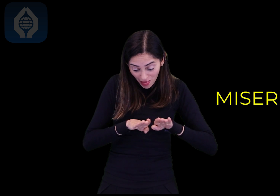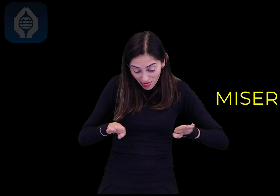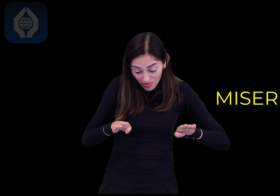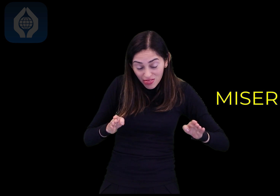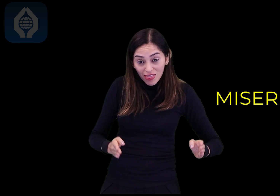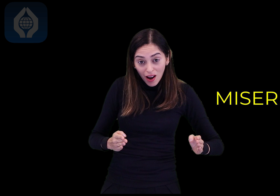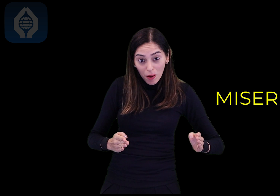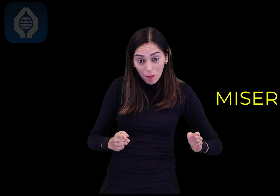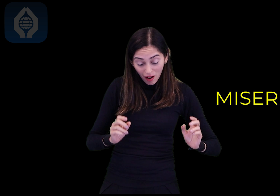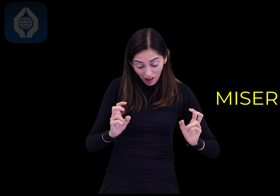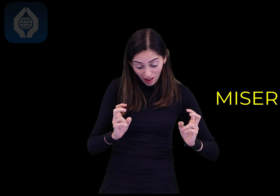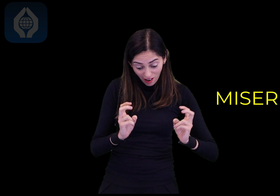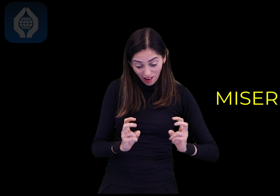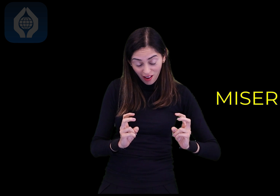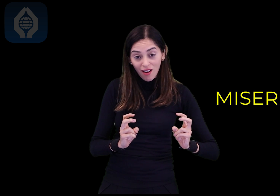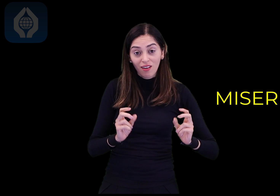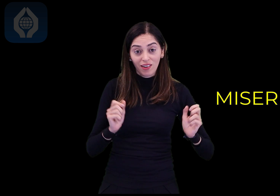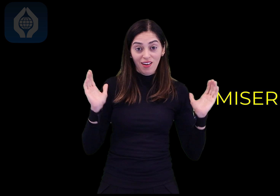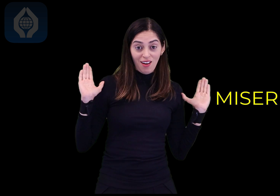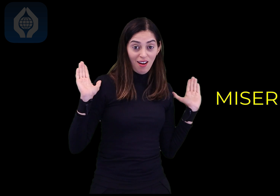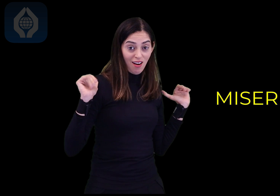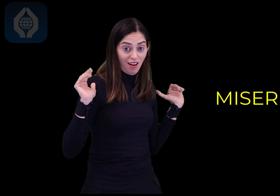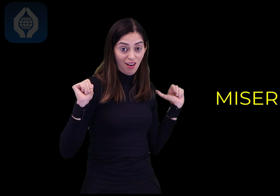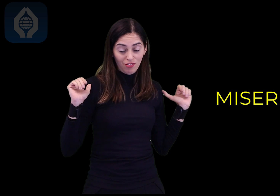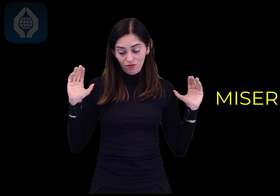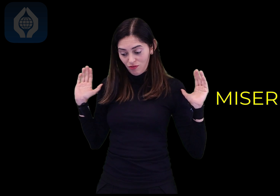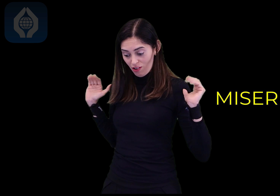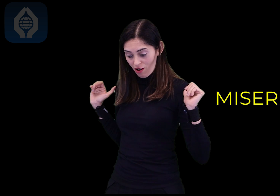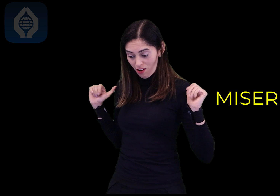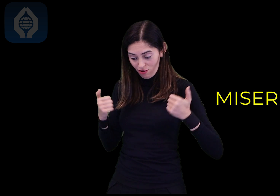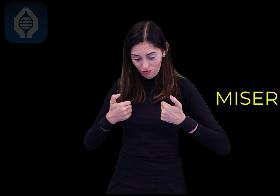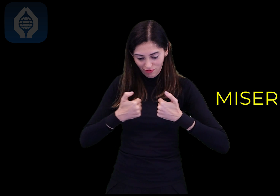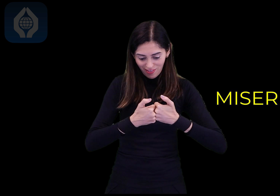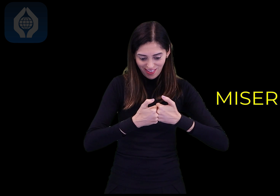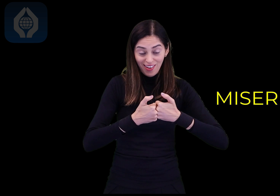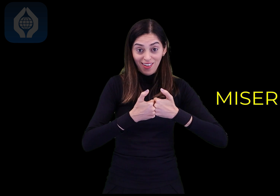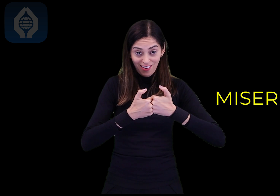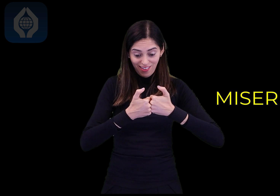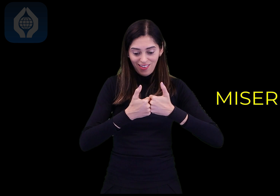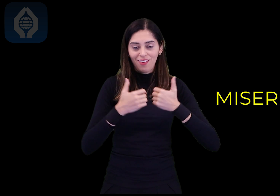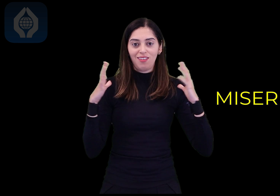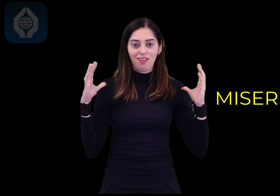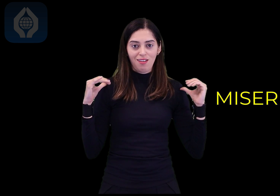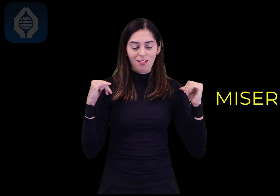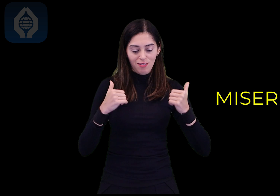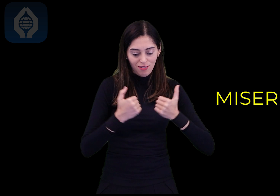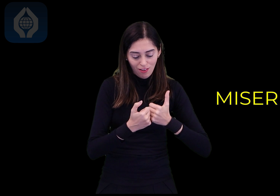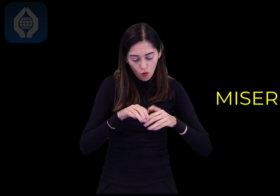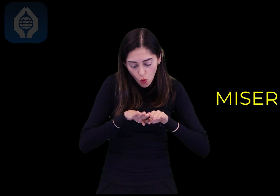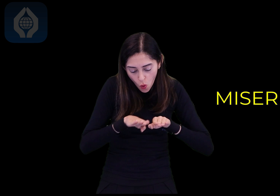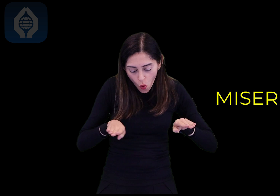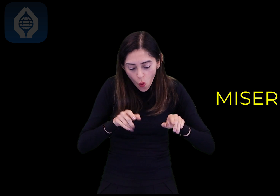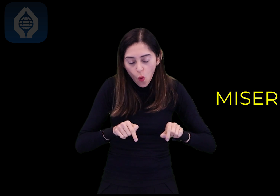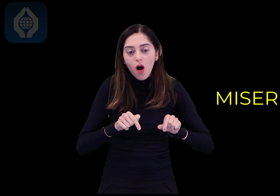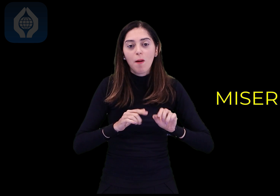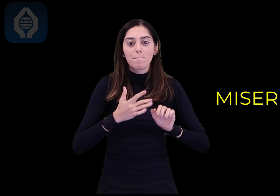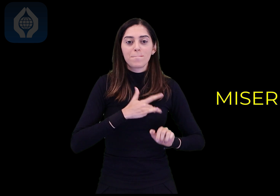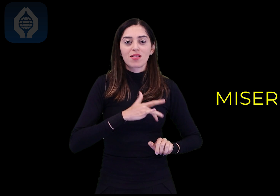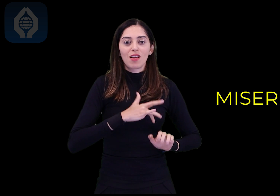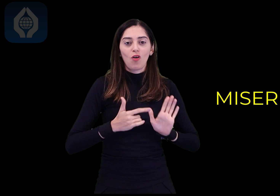Deus prometera habitar com os israelitas pecadores e mostrar-lhes misericórdia. Misericórdia é a provisão de